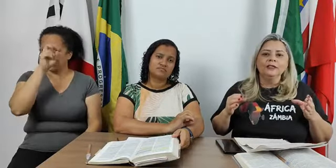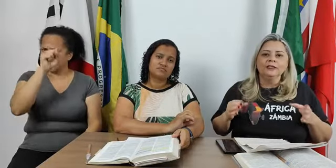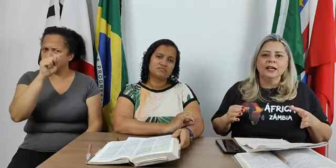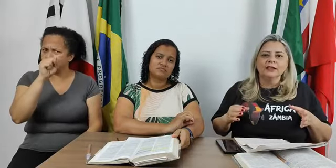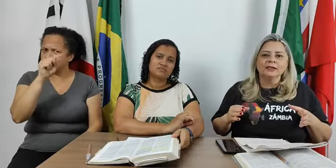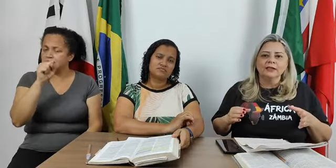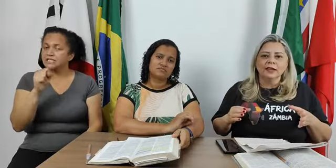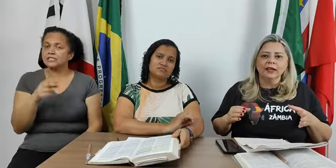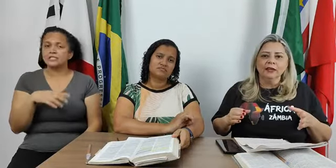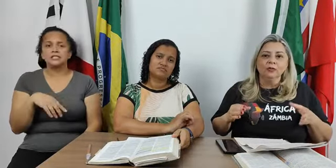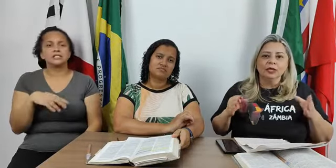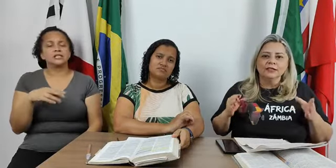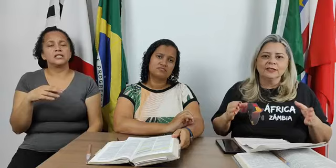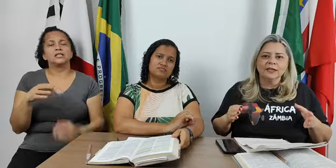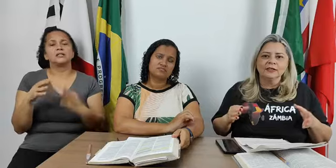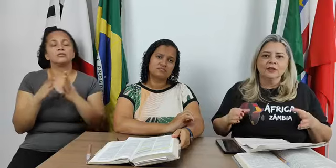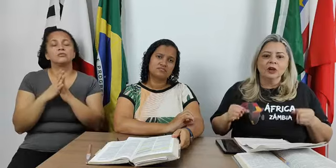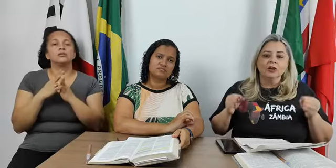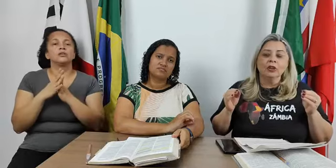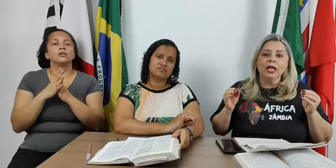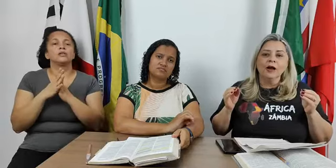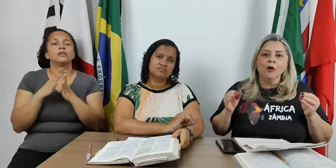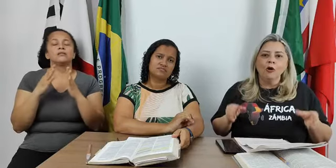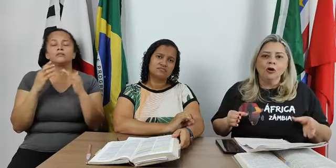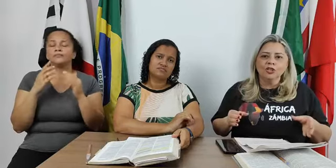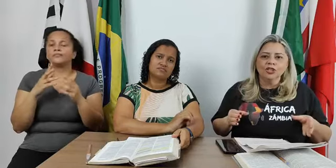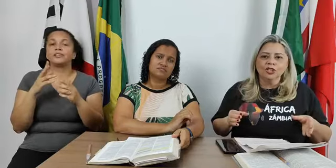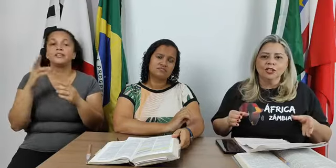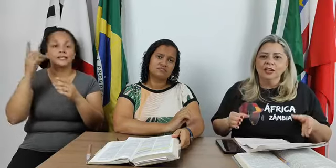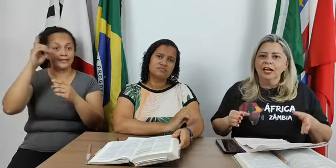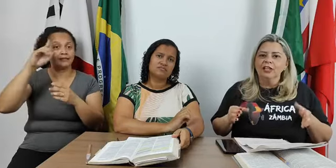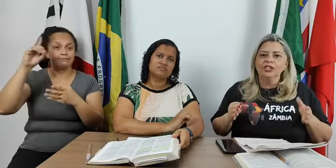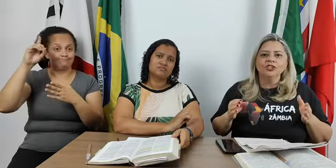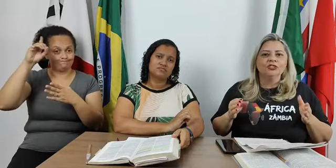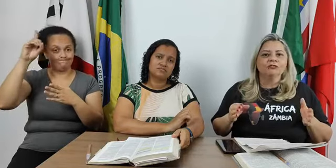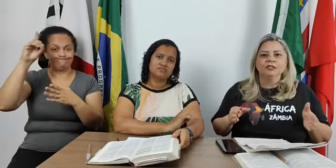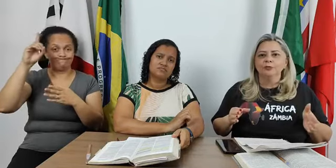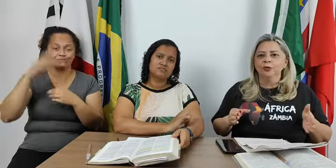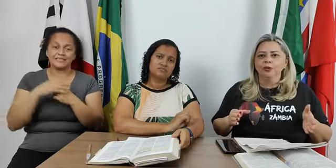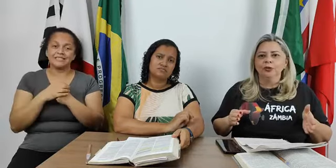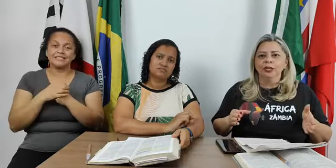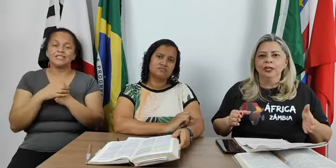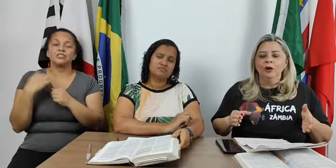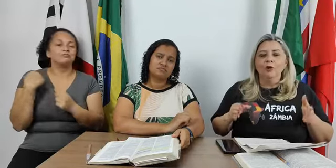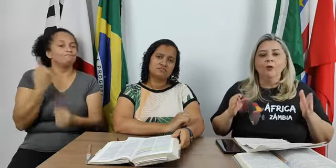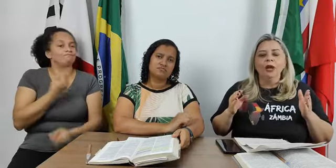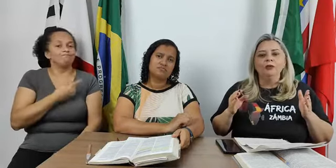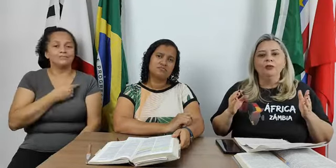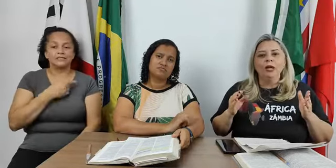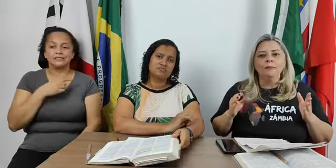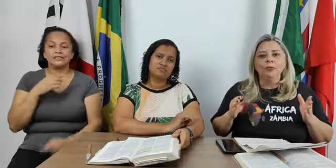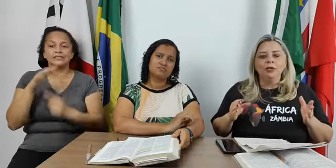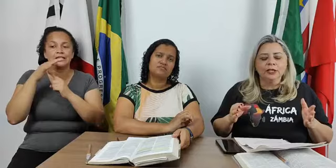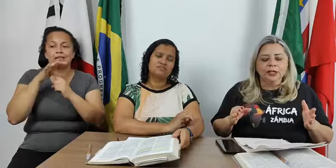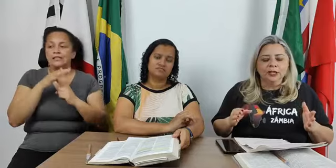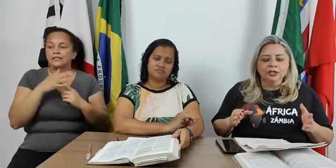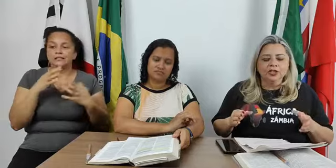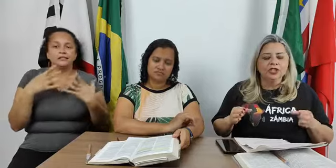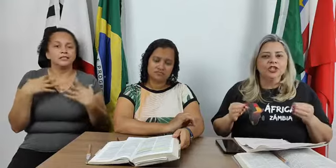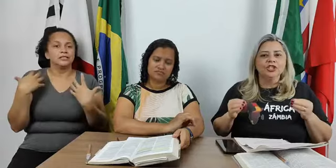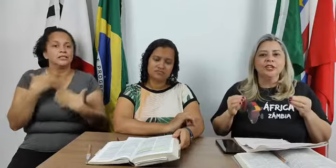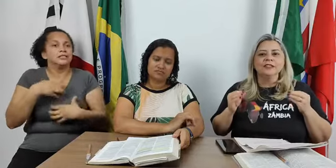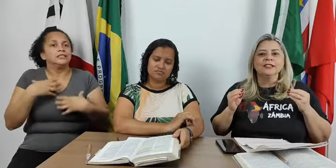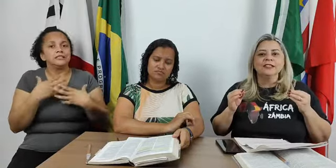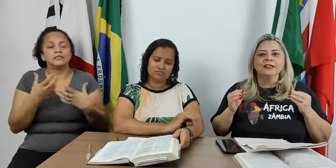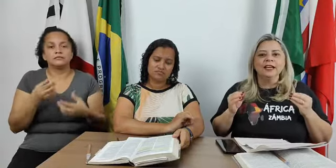num alicerce, né? Num alicerce, na rocha, a gente desmorona. O quanto é importante